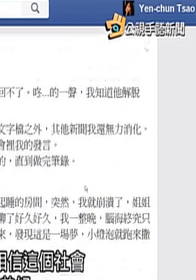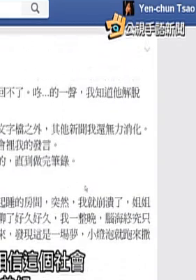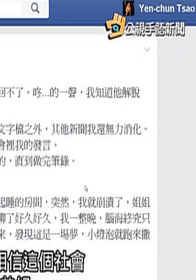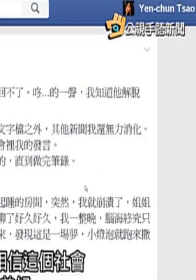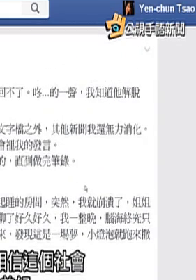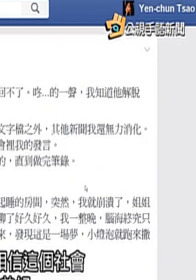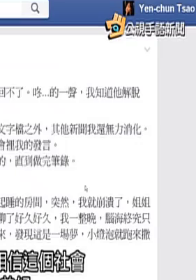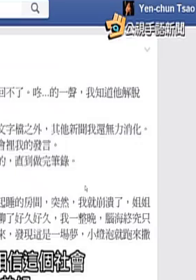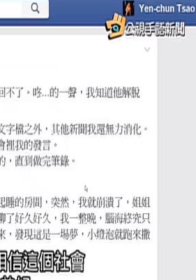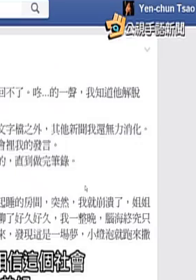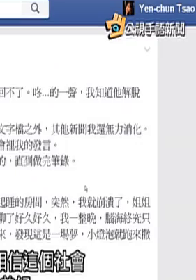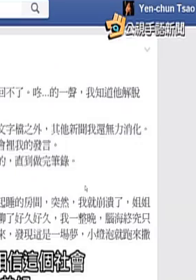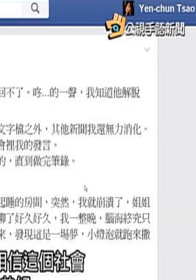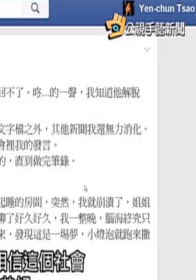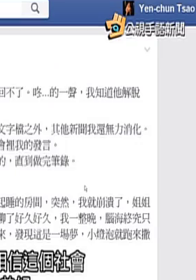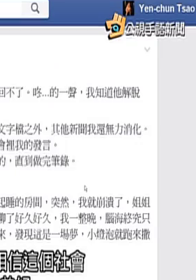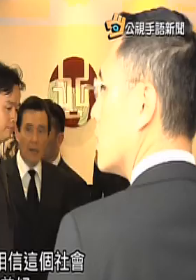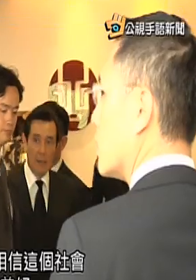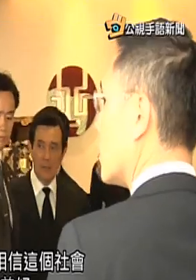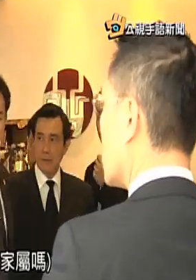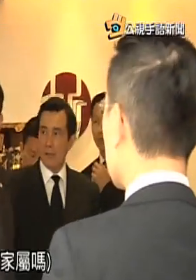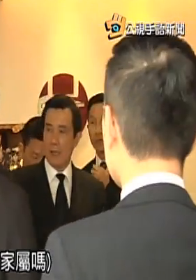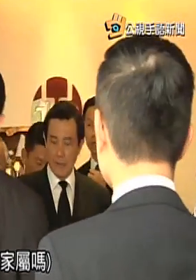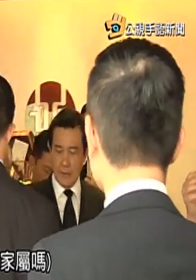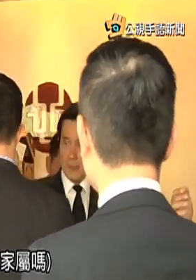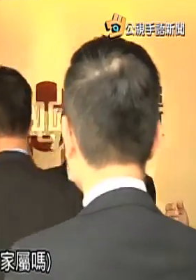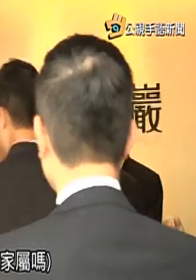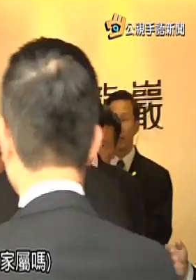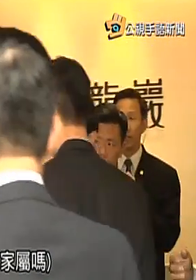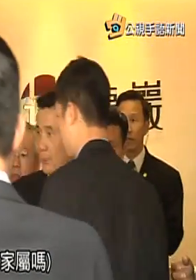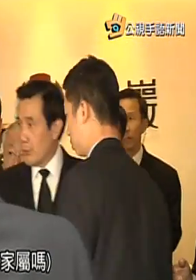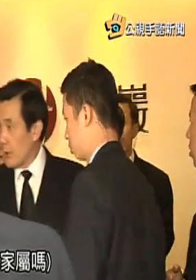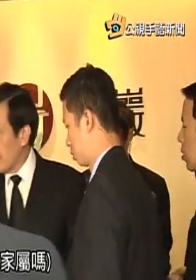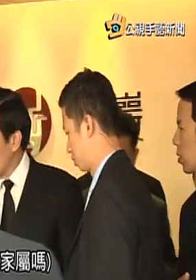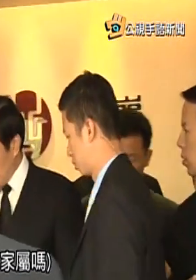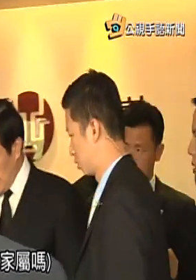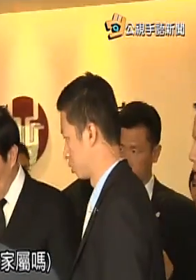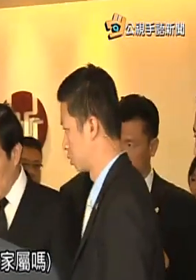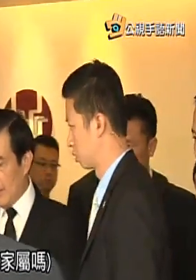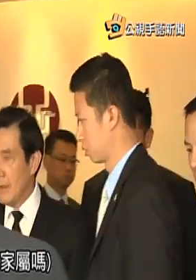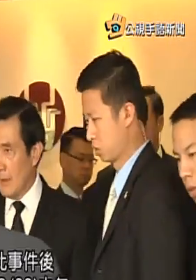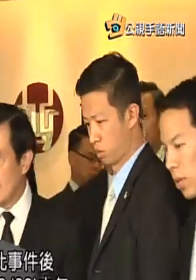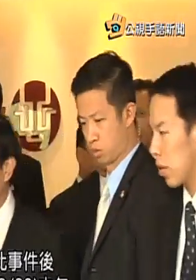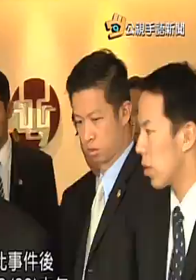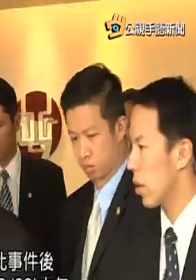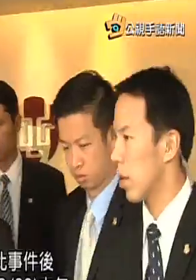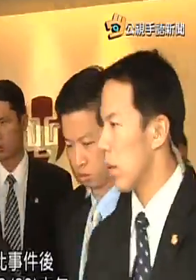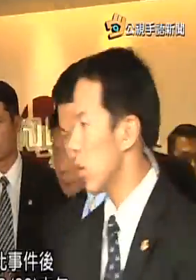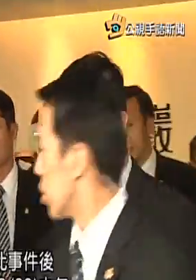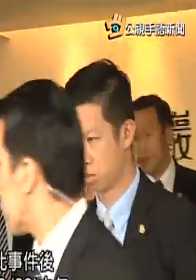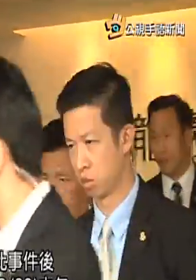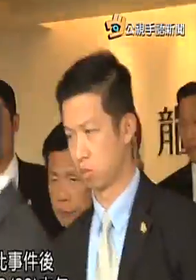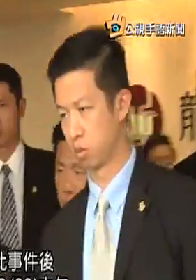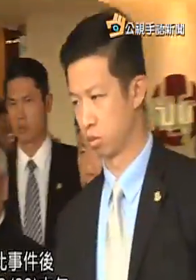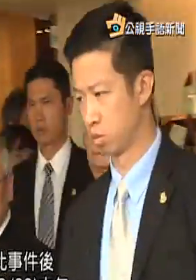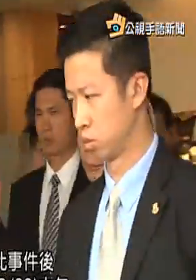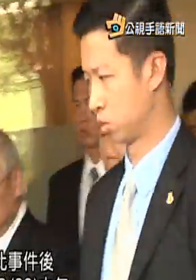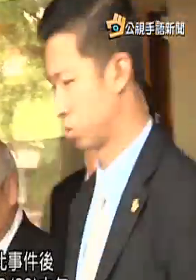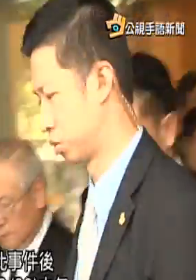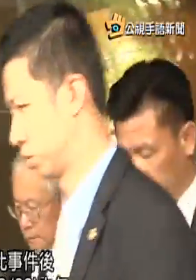社会还是很美好。 总统来看家属吗？ 而在发生此事件之后，总统马英九中午在行政院